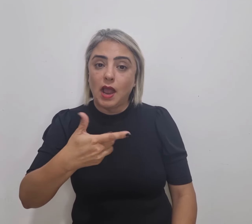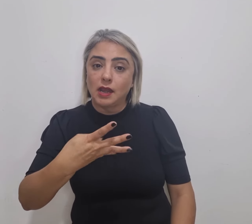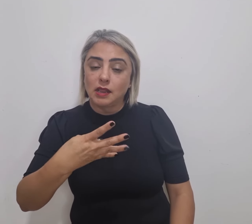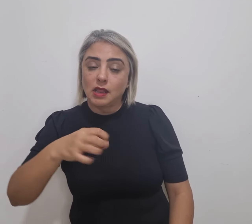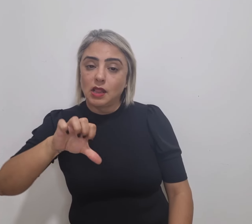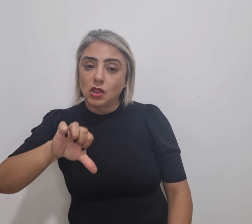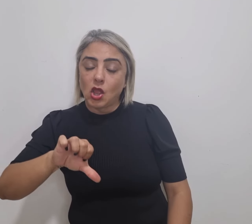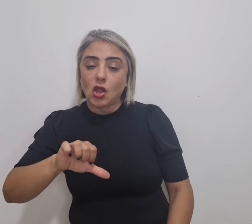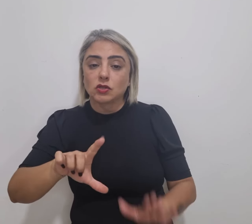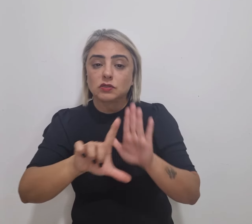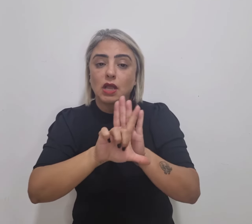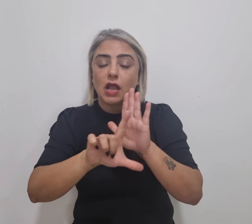da Lei de número